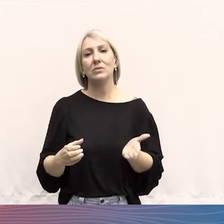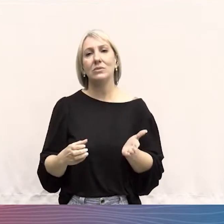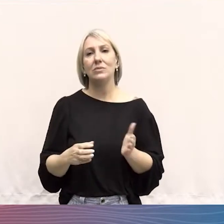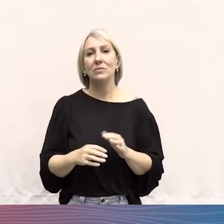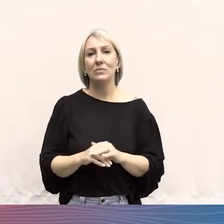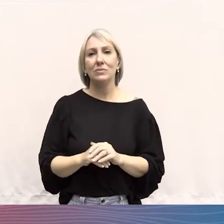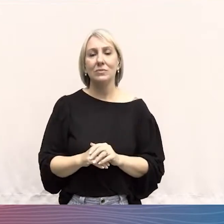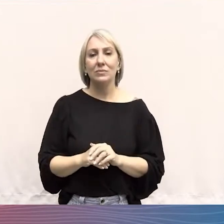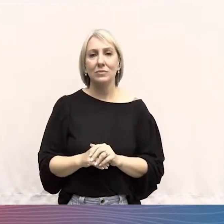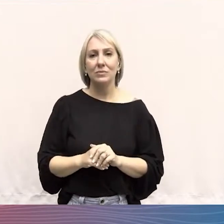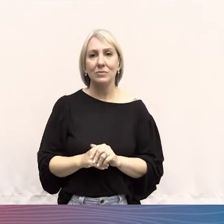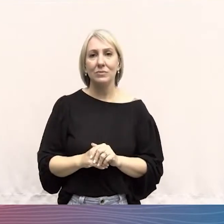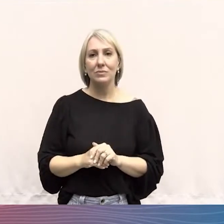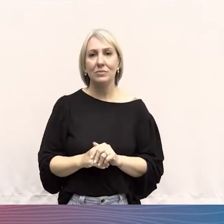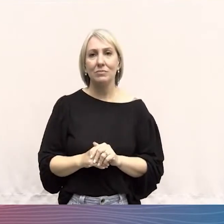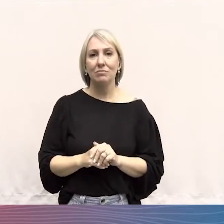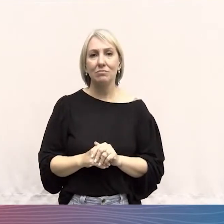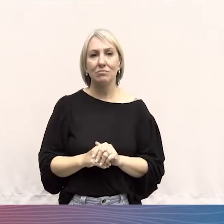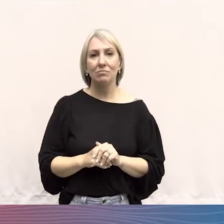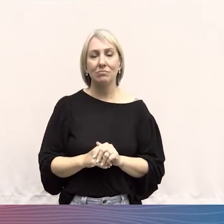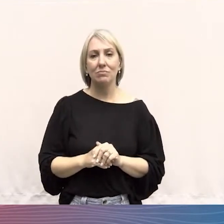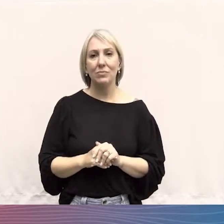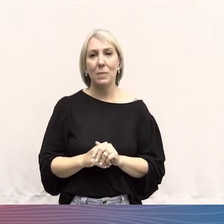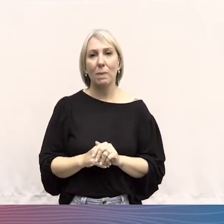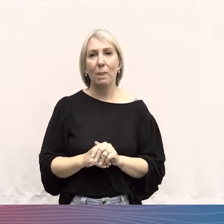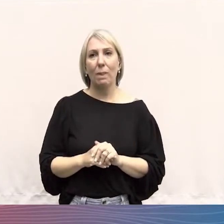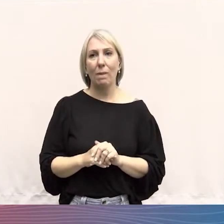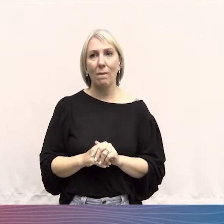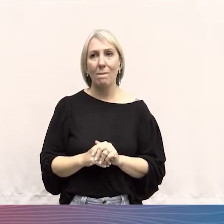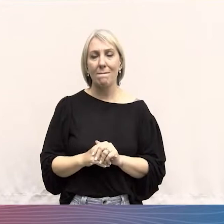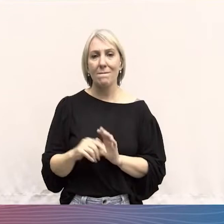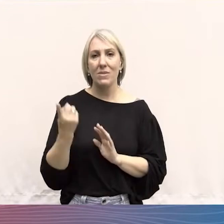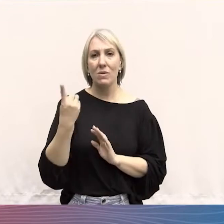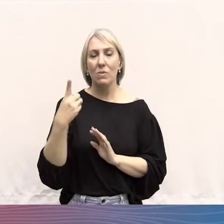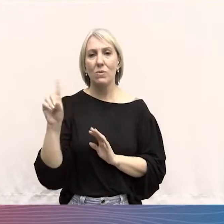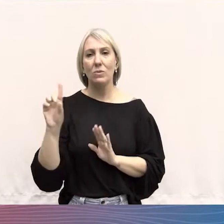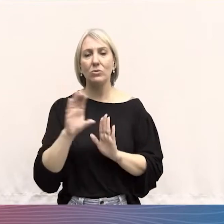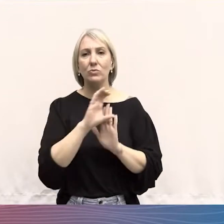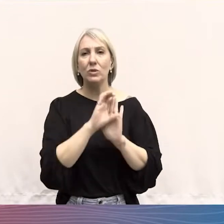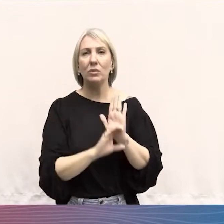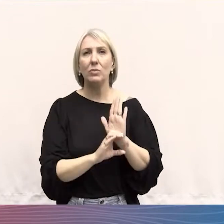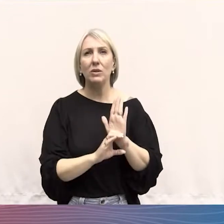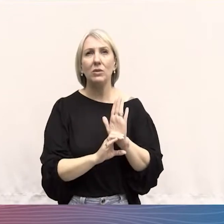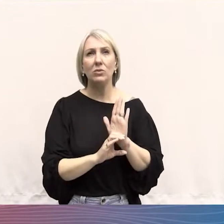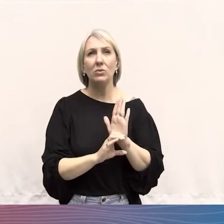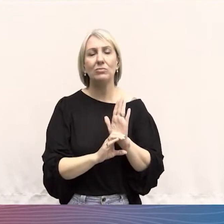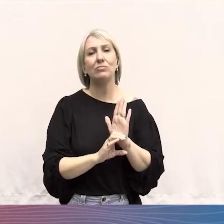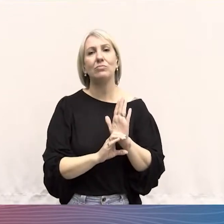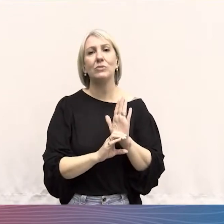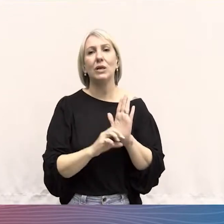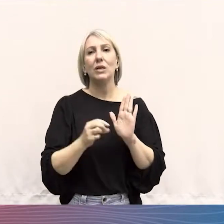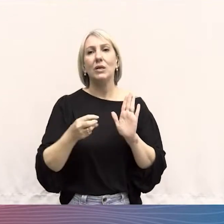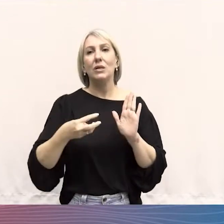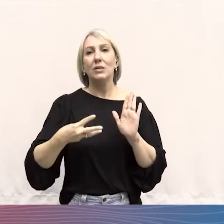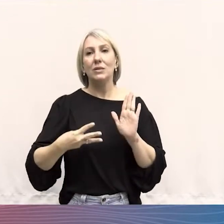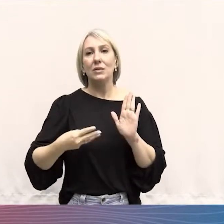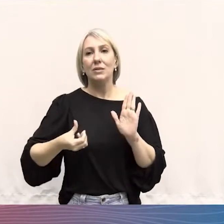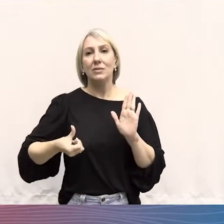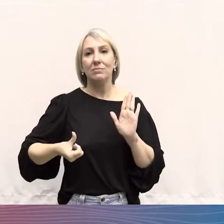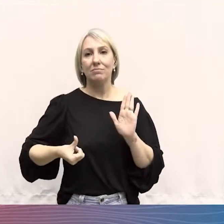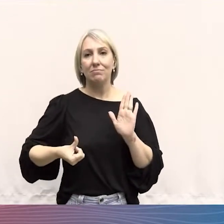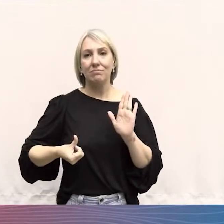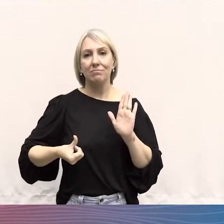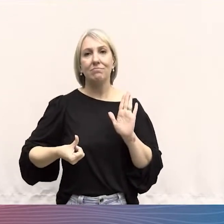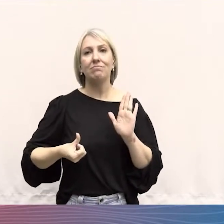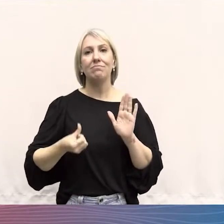Crônicas, lá no último capítulo, acho que é 36, 36,